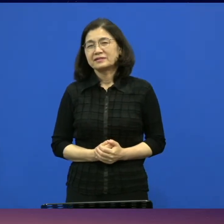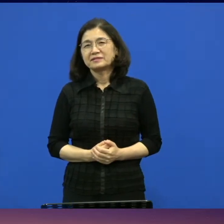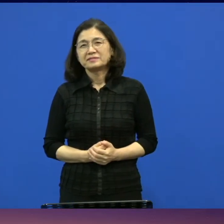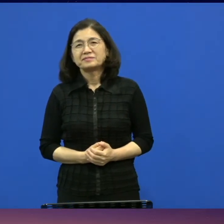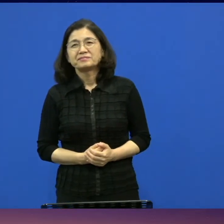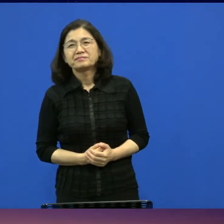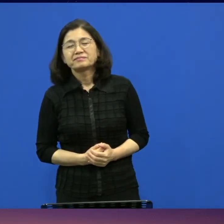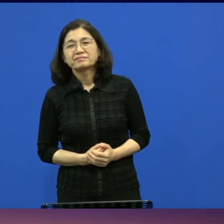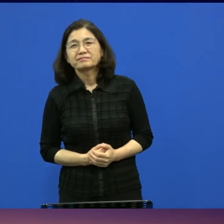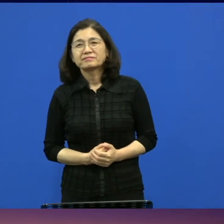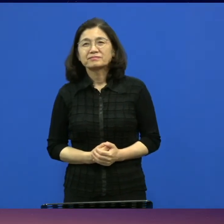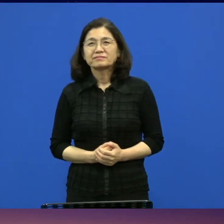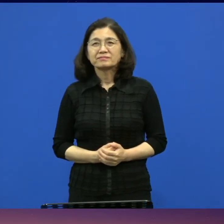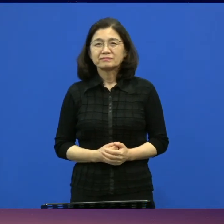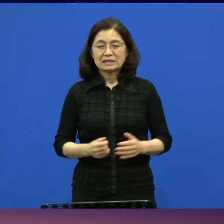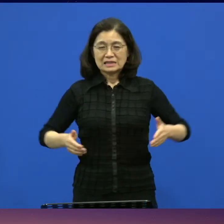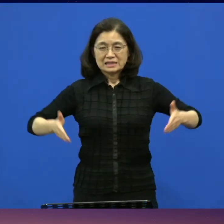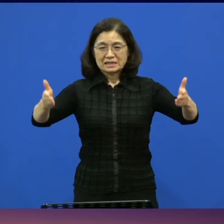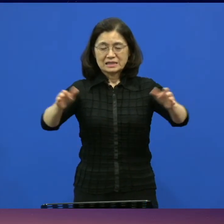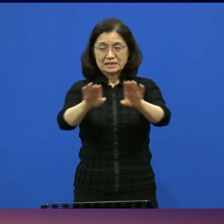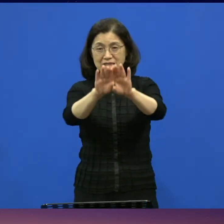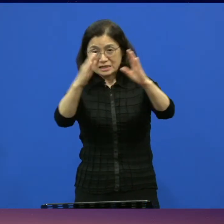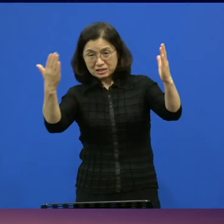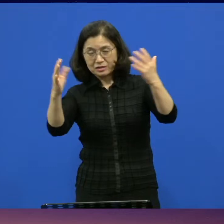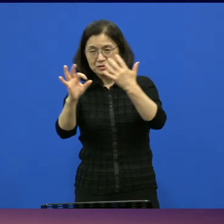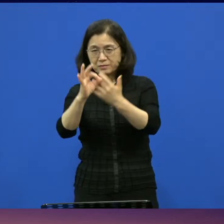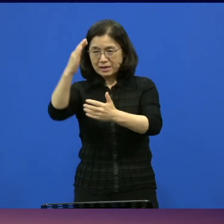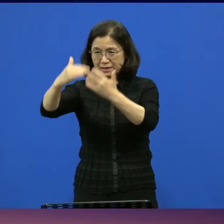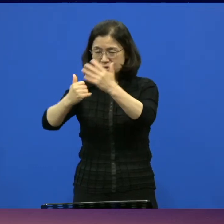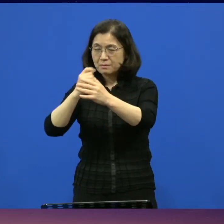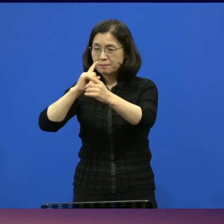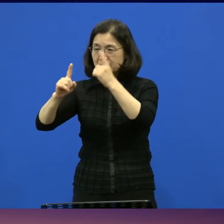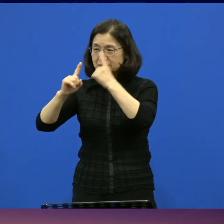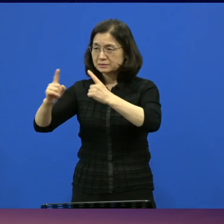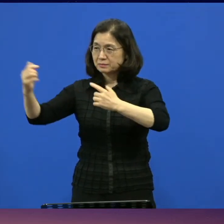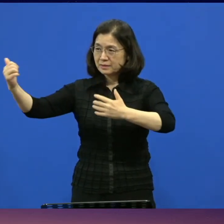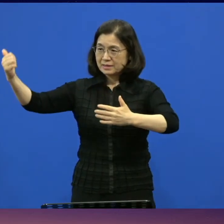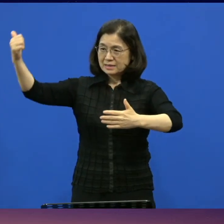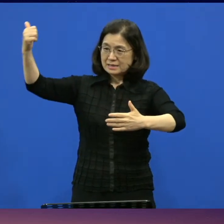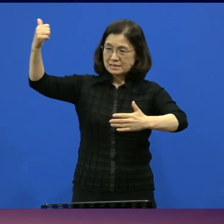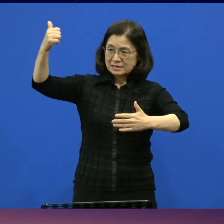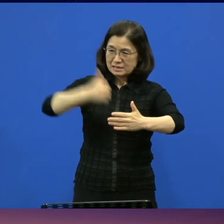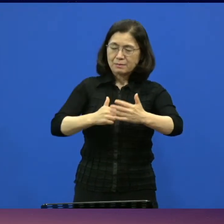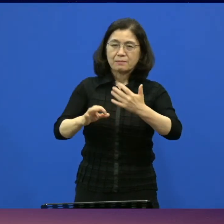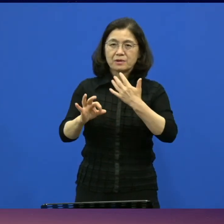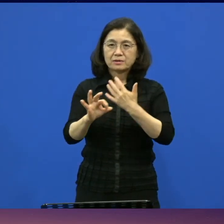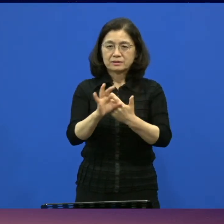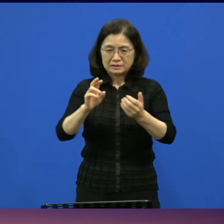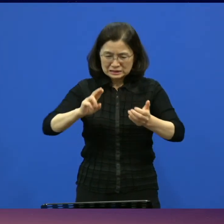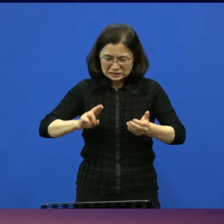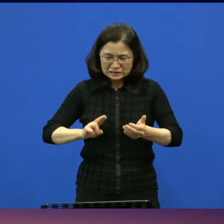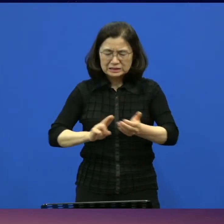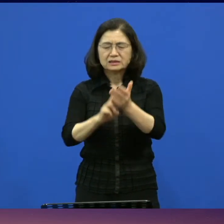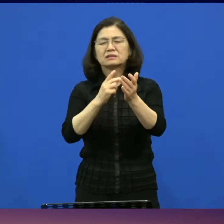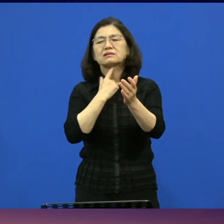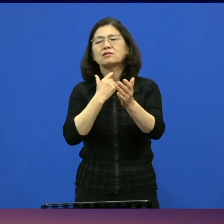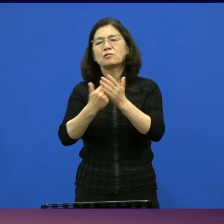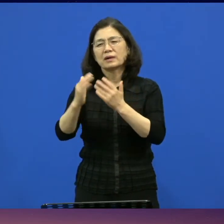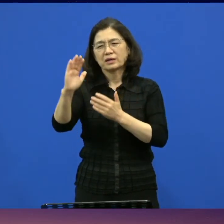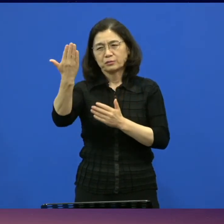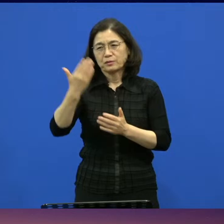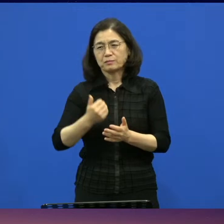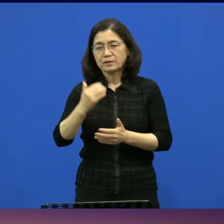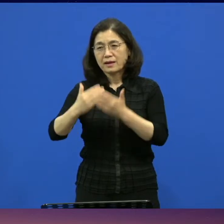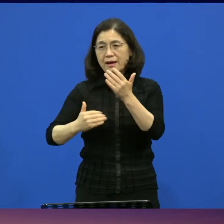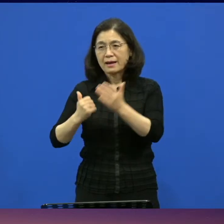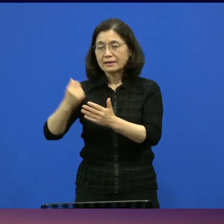여러분이 대로가 열리면요, 하나님의 말씀이 임하면 그냥 역사가 일어나는 거예요. 하나님의 임재를